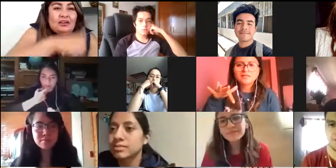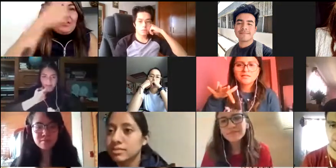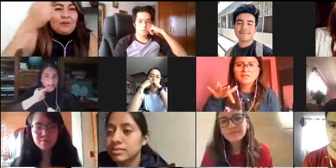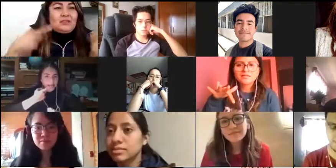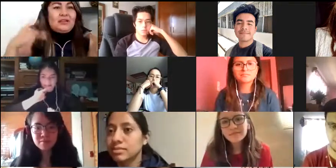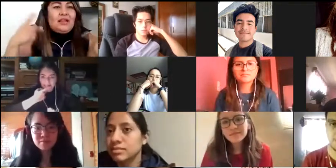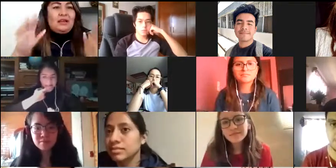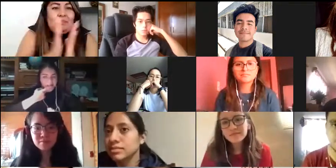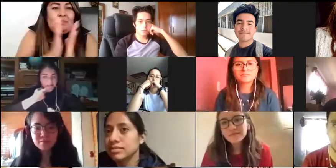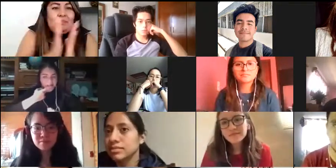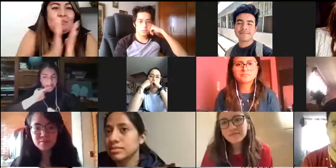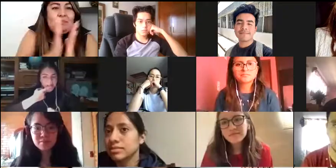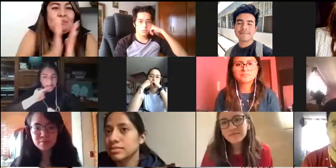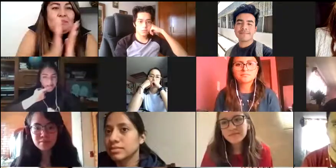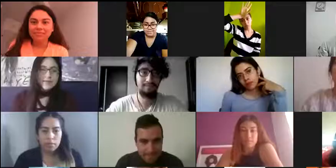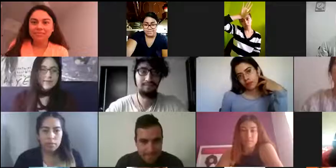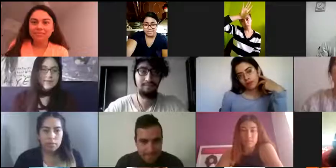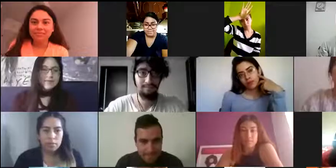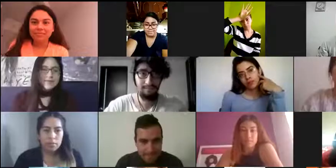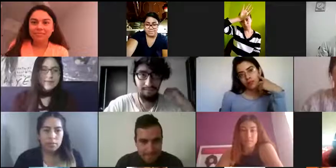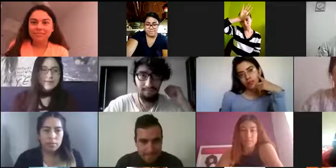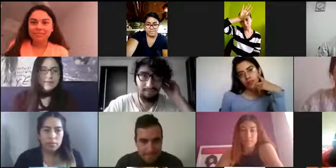Ali, otra persona.